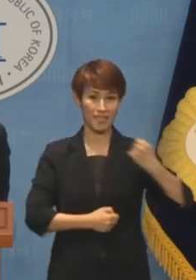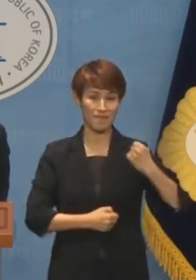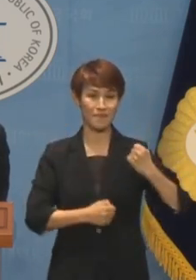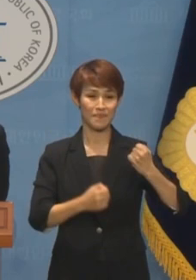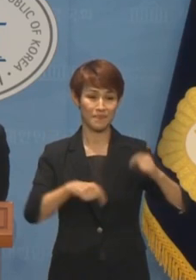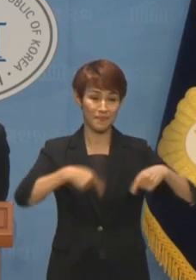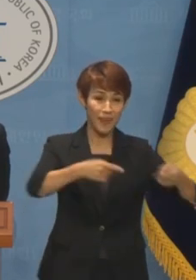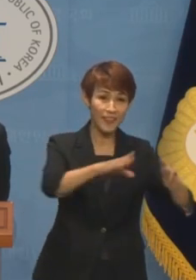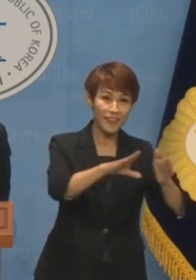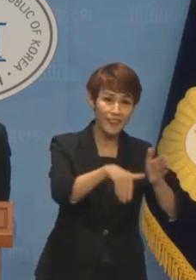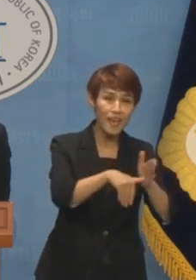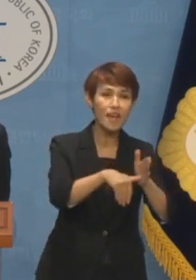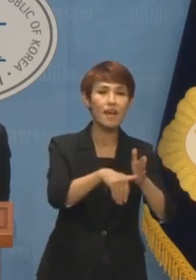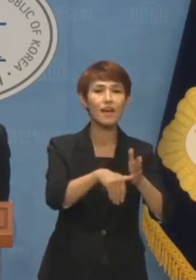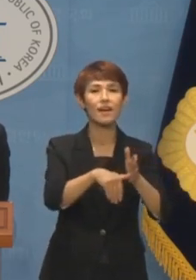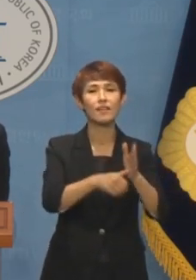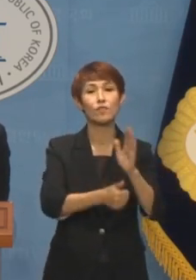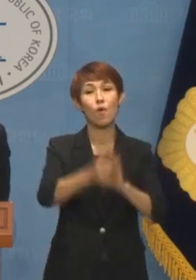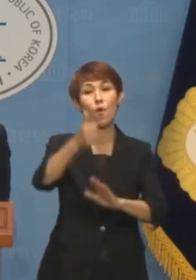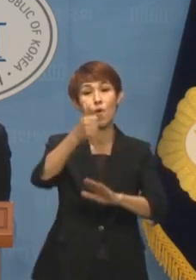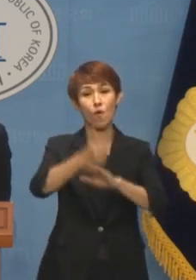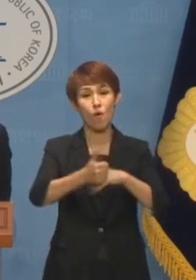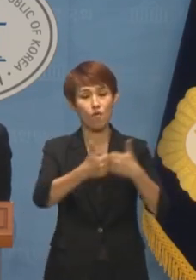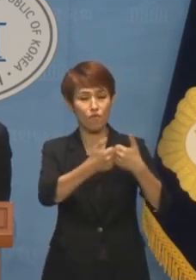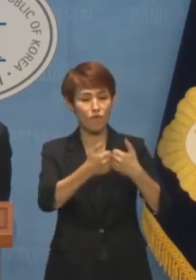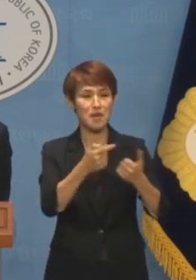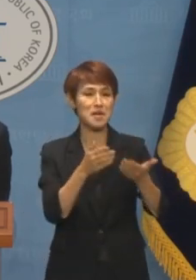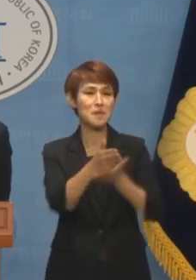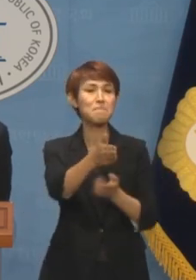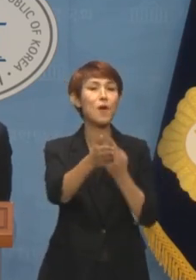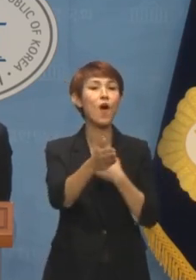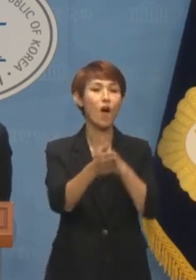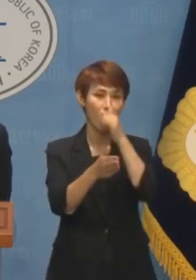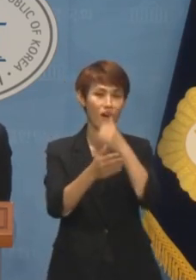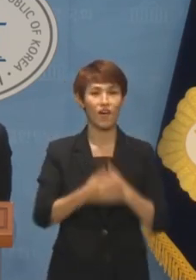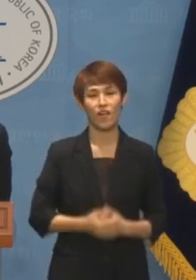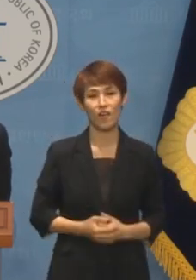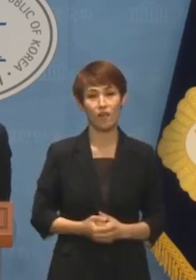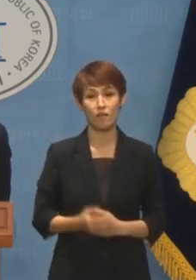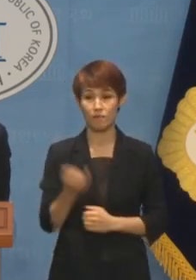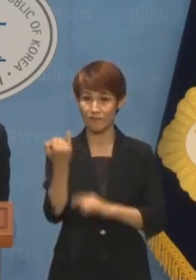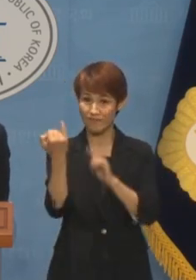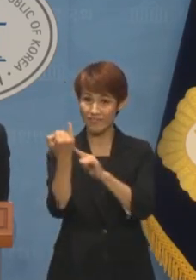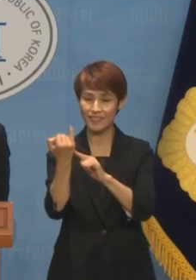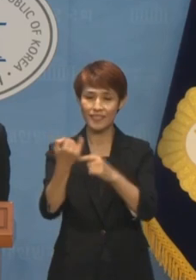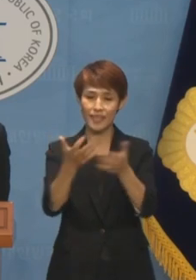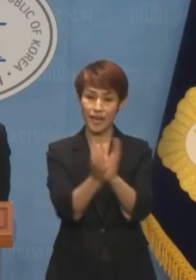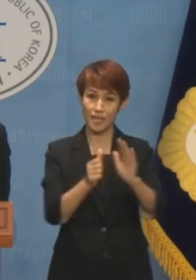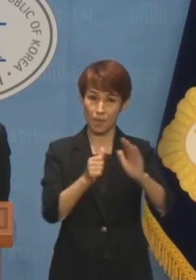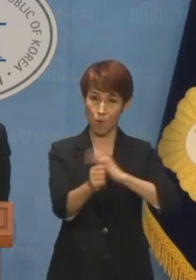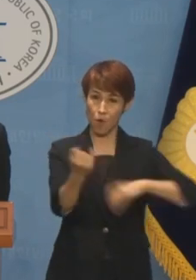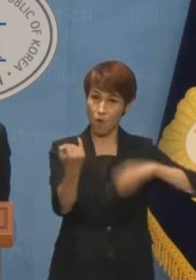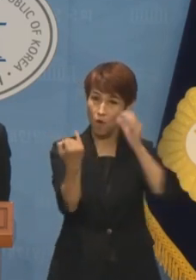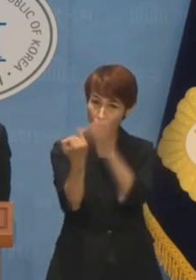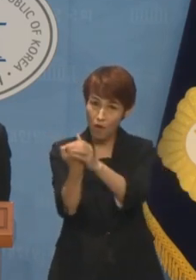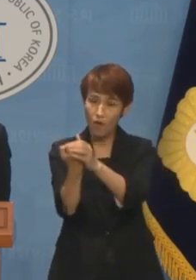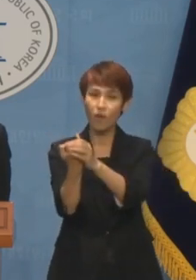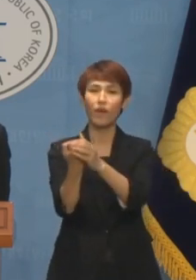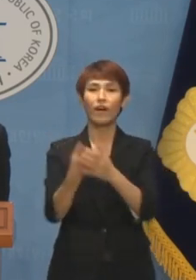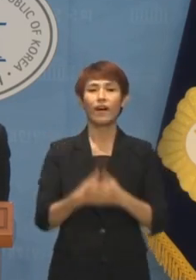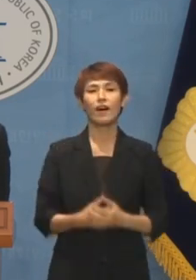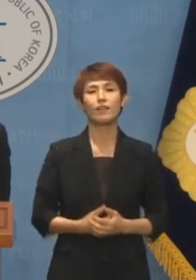개선해 보신 경험이 있으십니다. 허은하 후보님께서 당대표가 되셔 우리 당의 이미지 역시 획기적으로